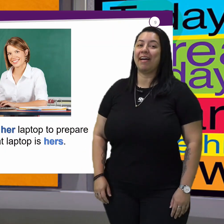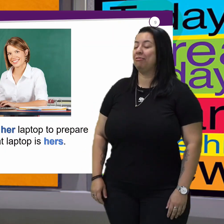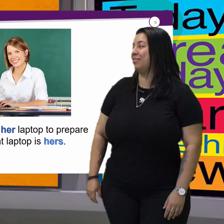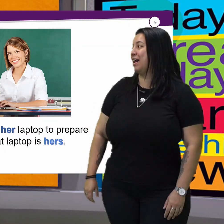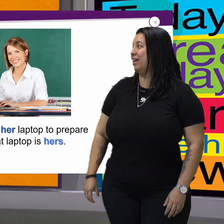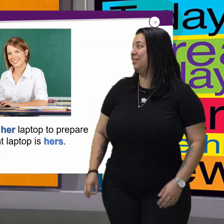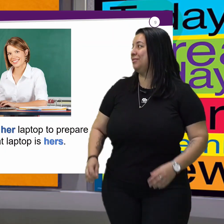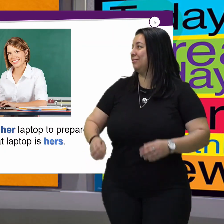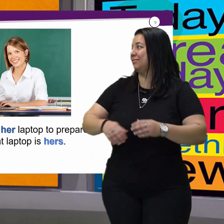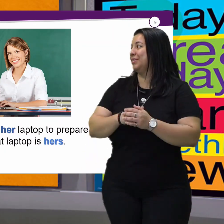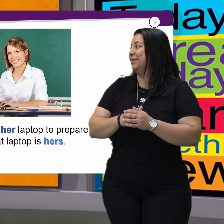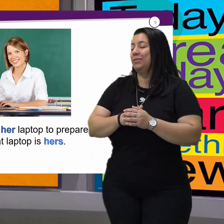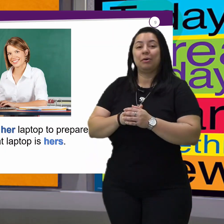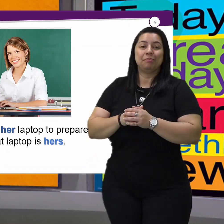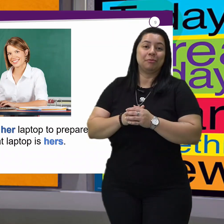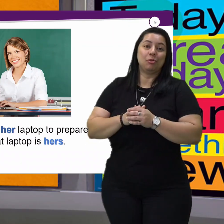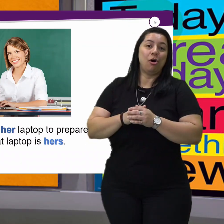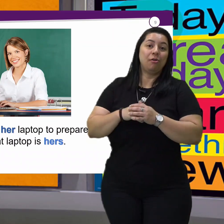você chegar lá e falar,